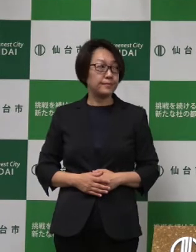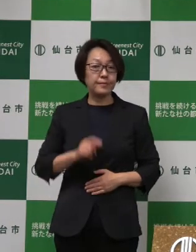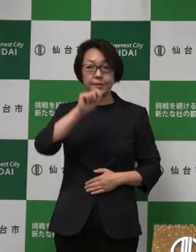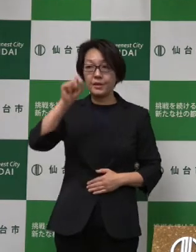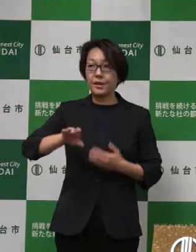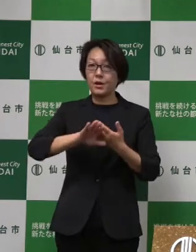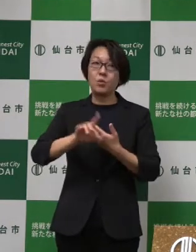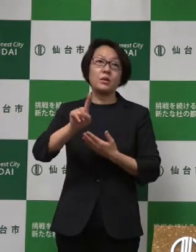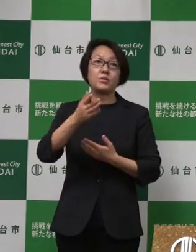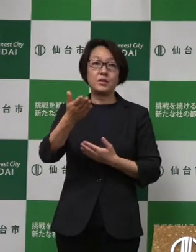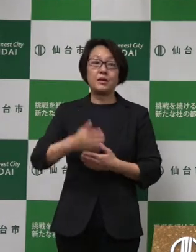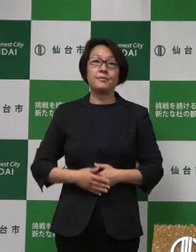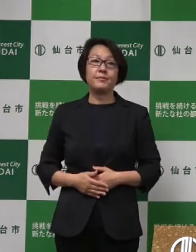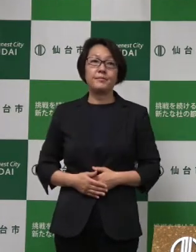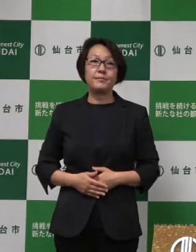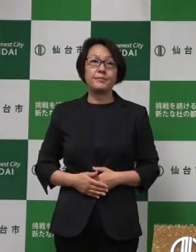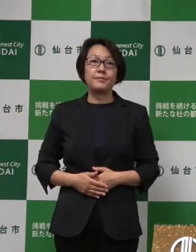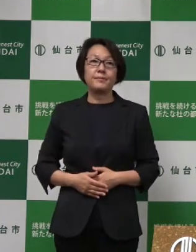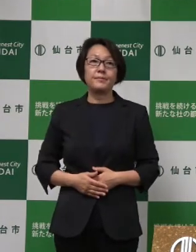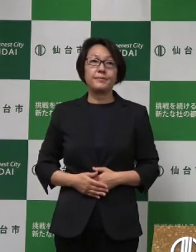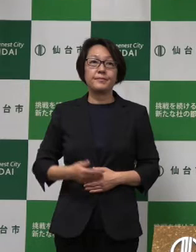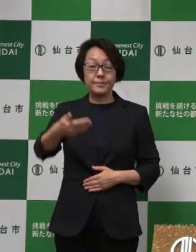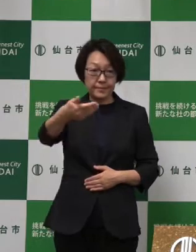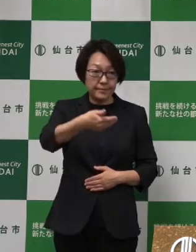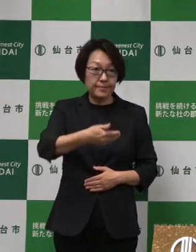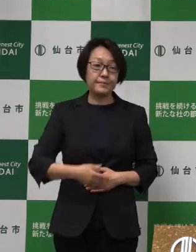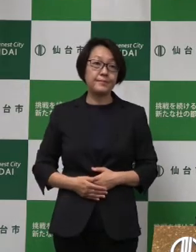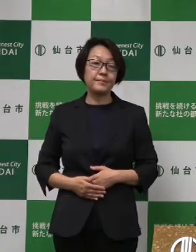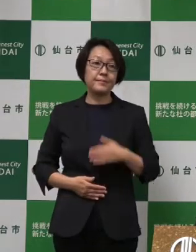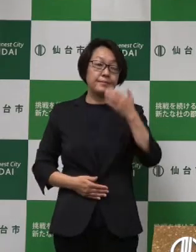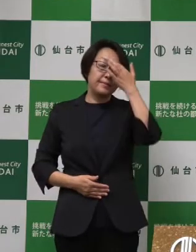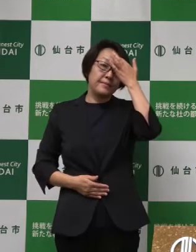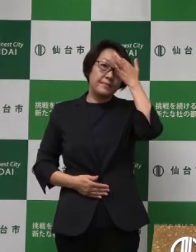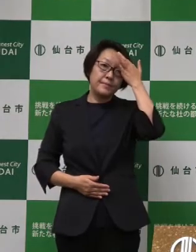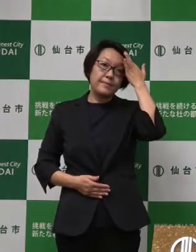他にご質問いかがでしょうか。どうぞ、久美江さんどうぞ。